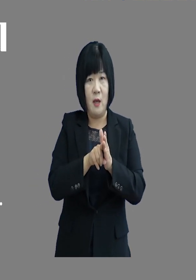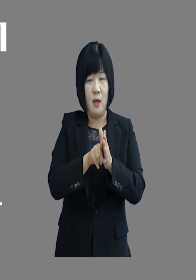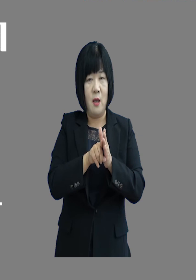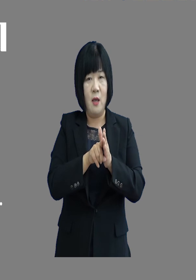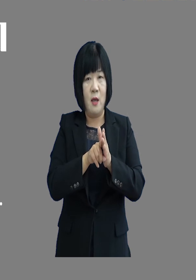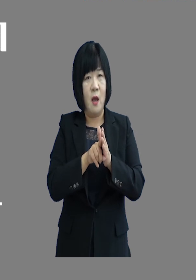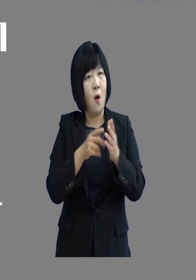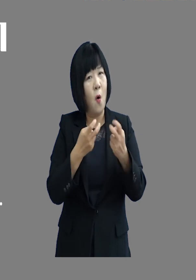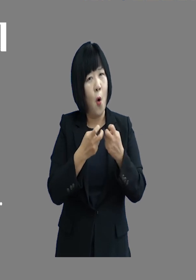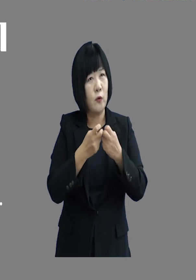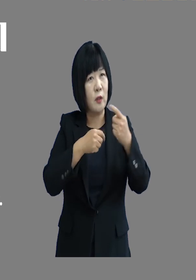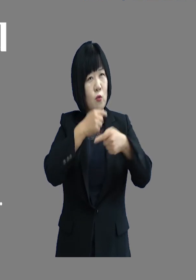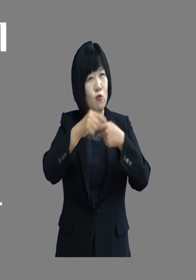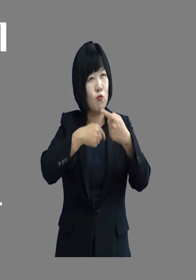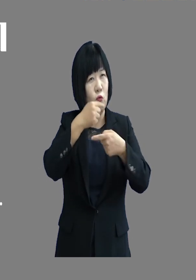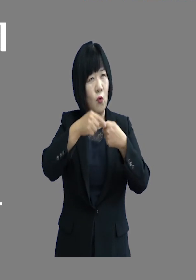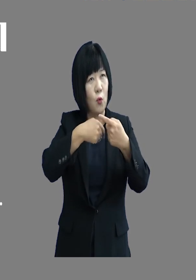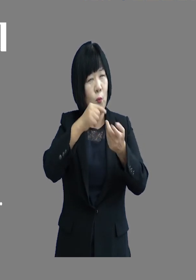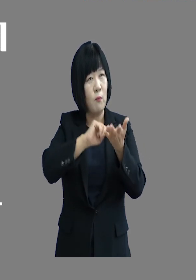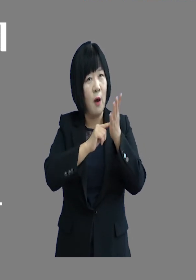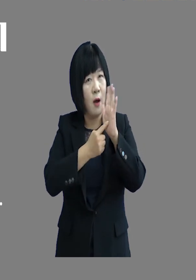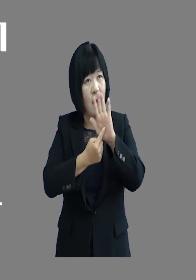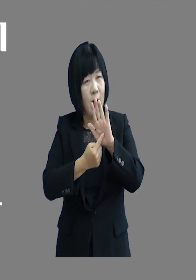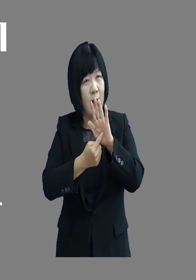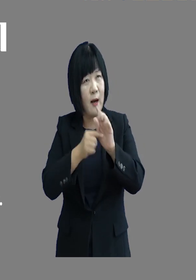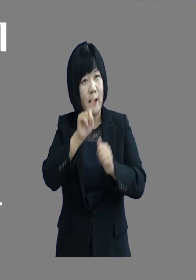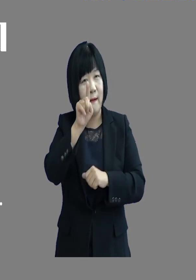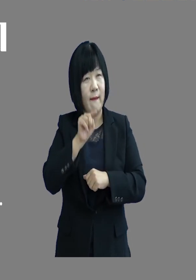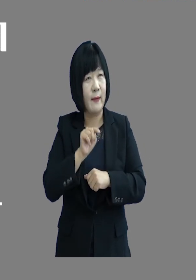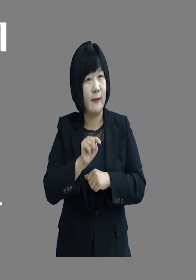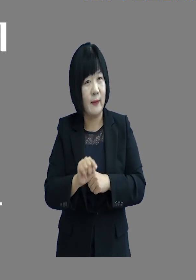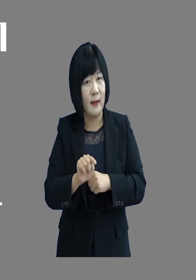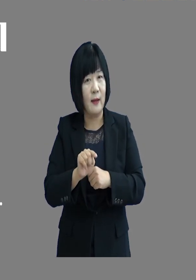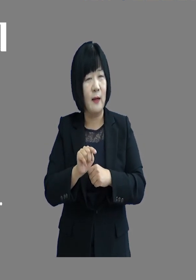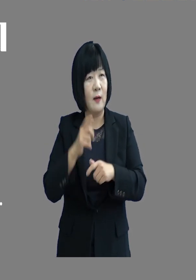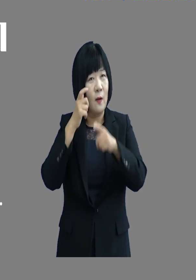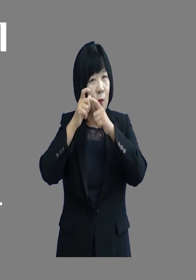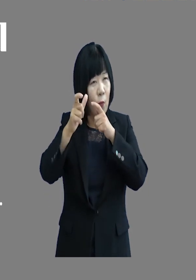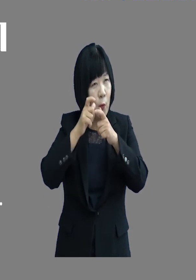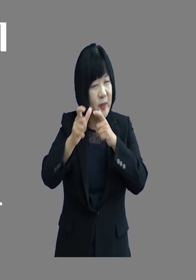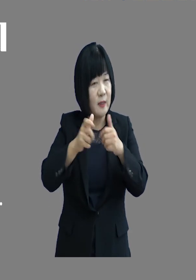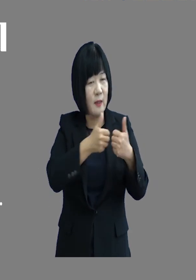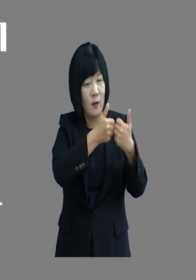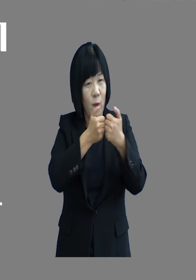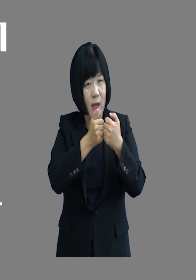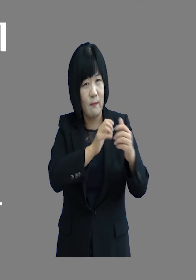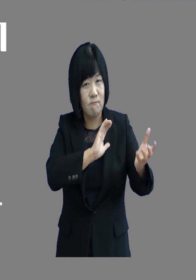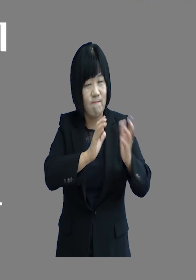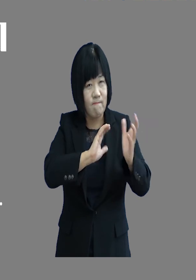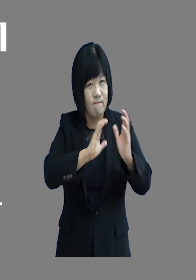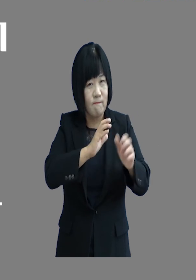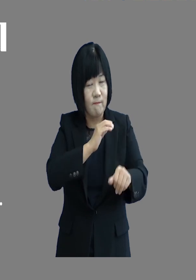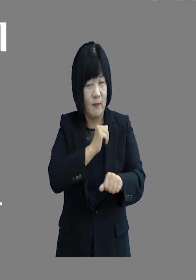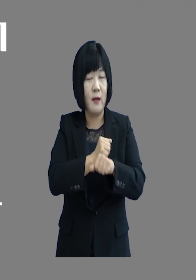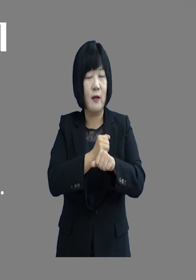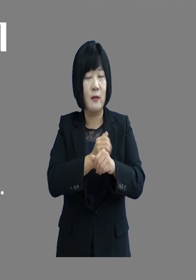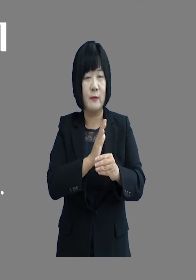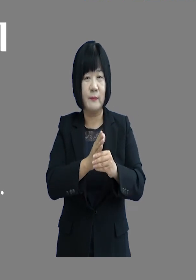어떻게 수어로 할까, 만들까 뭐 이런 것들을 같이 고민도 해보고 그런 식으로 의견 조율을 하고